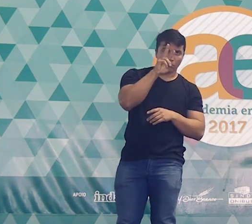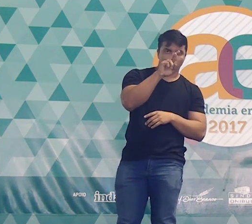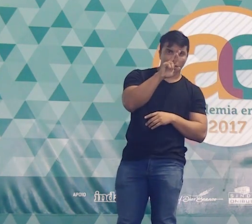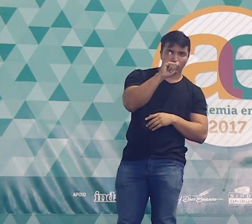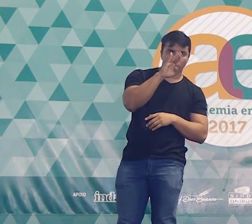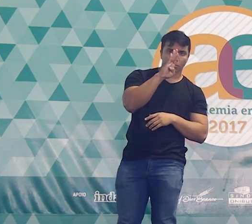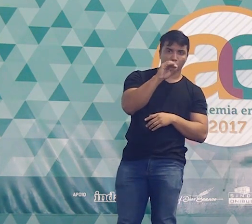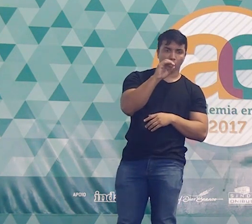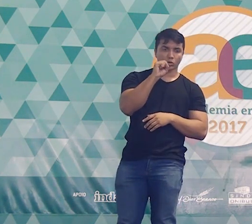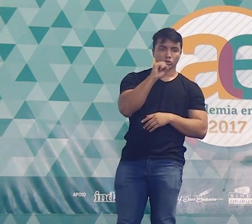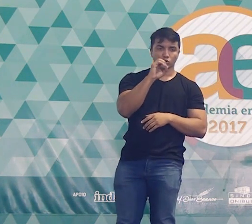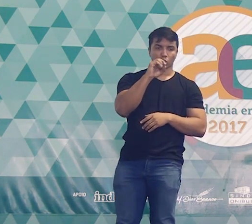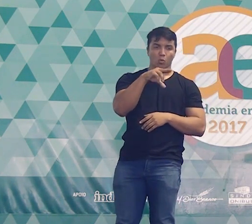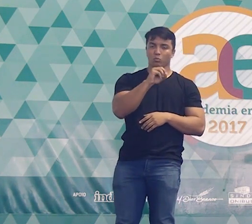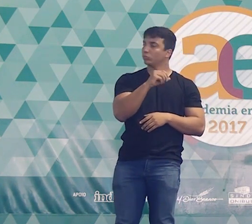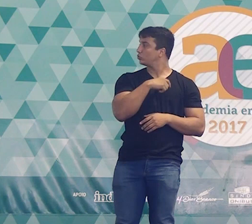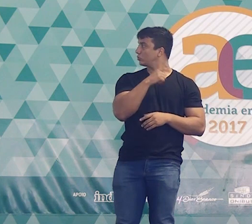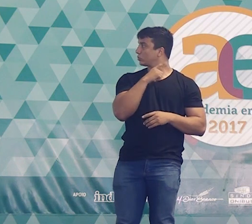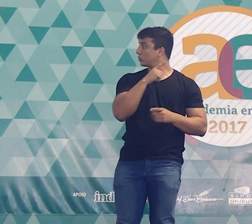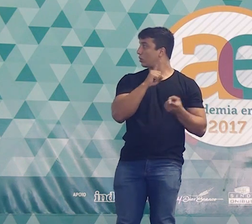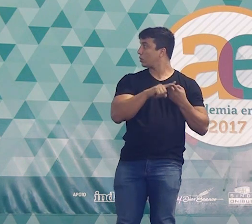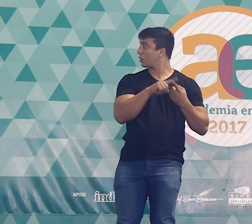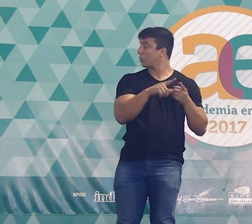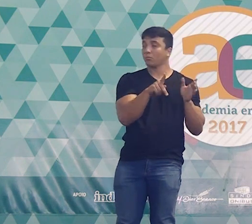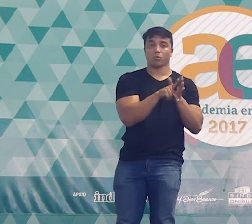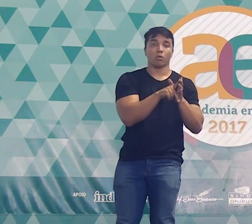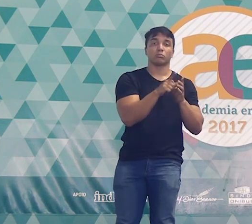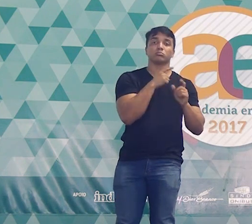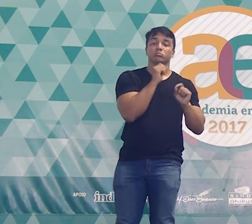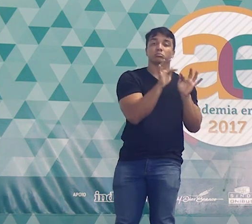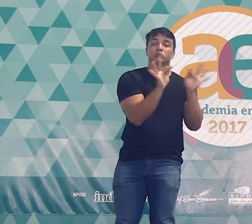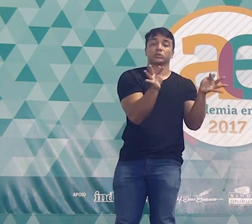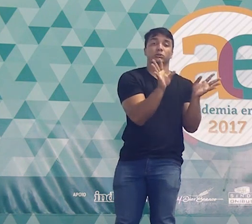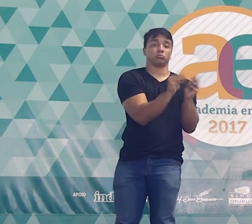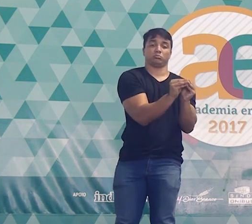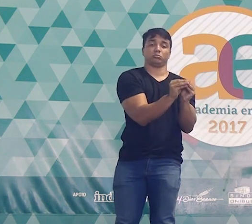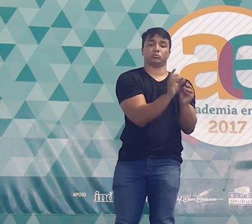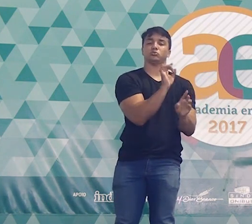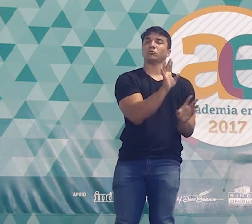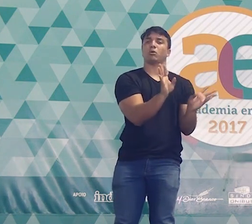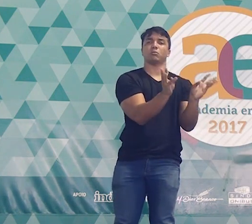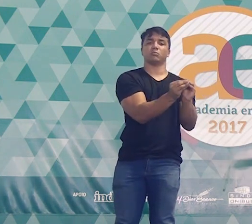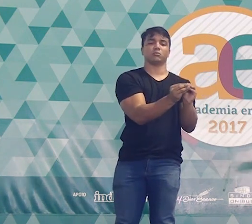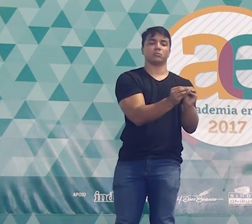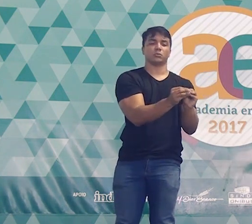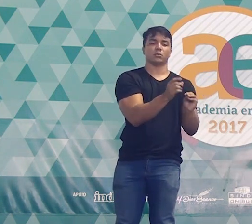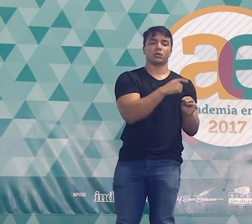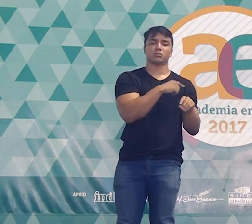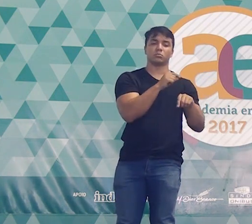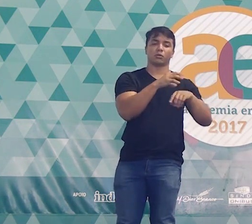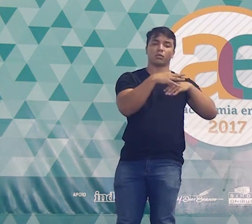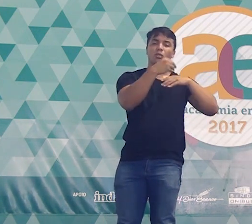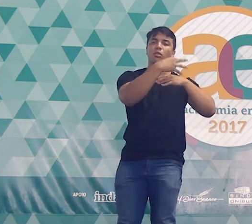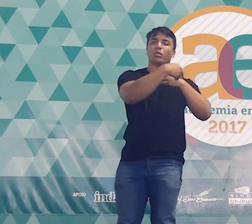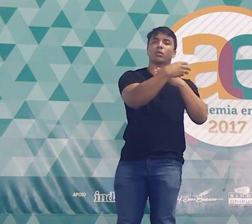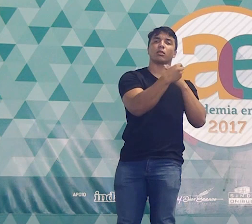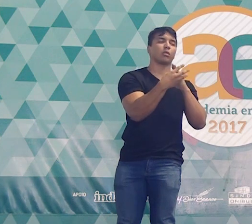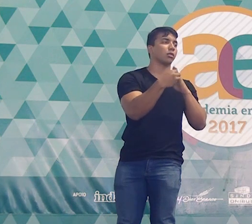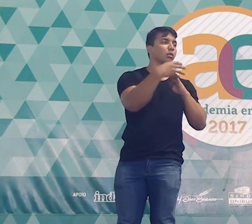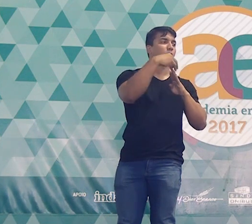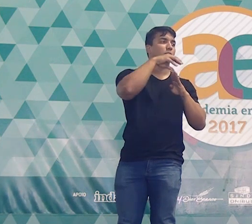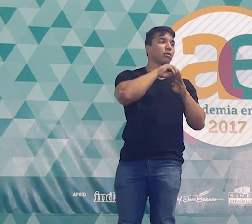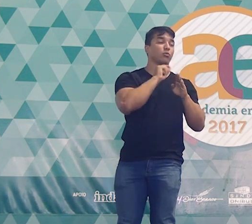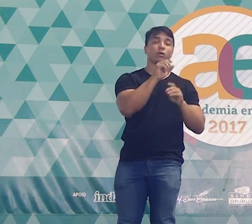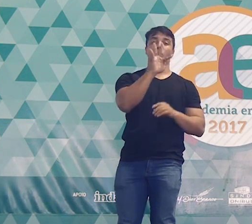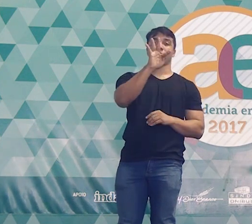Estrutura obrigatória e só, né? Rodrigo, mas só tem isso? E esses pelinhos aqui, isso aí são